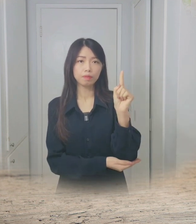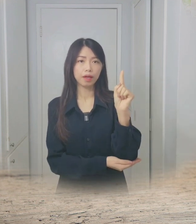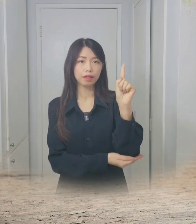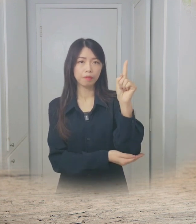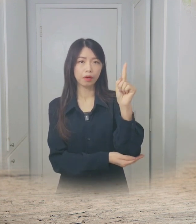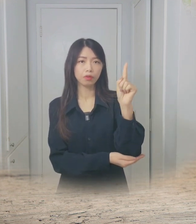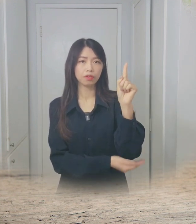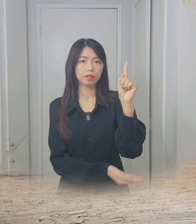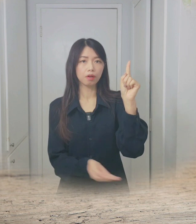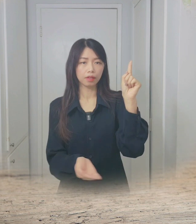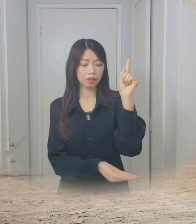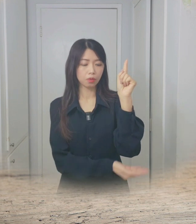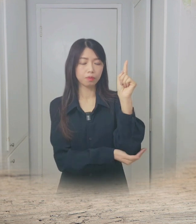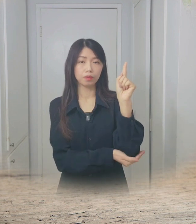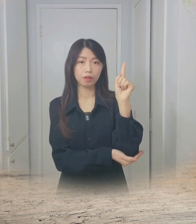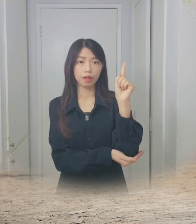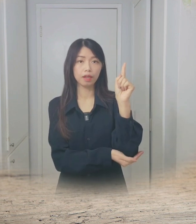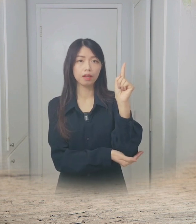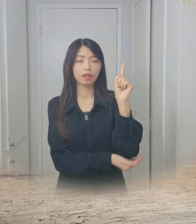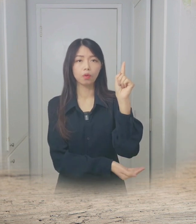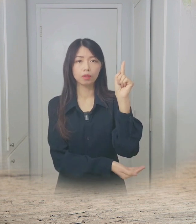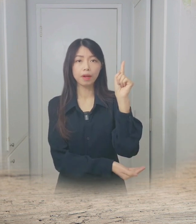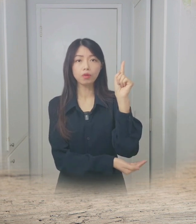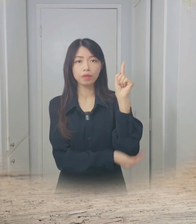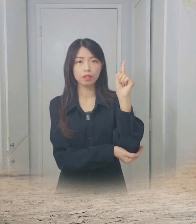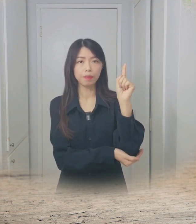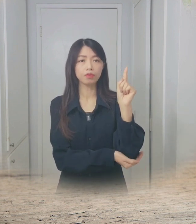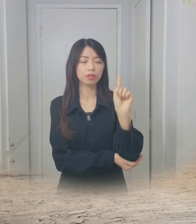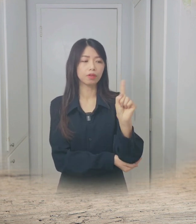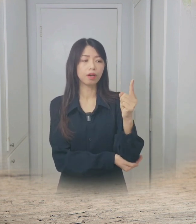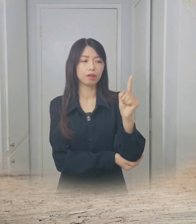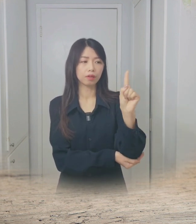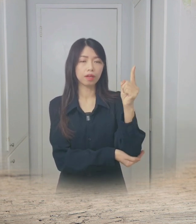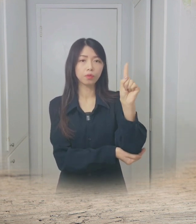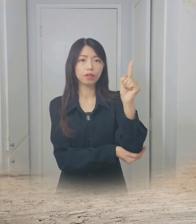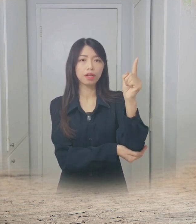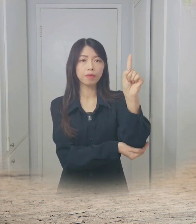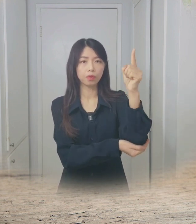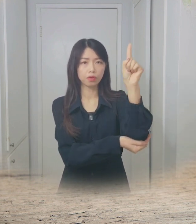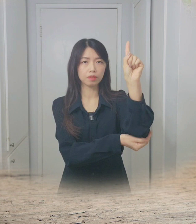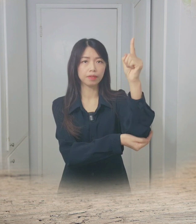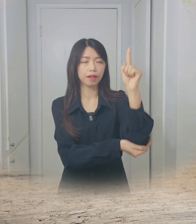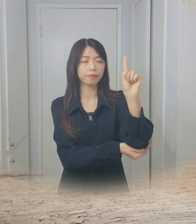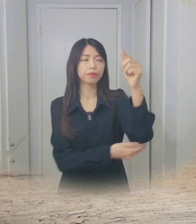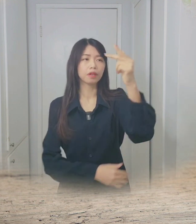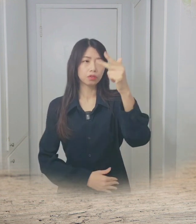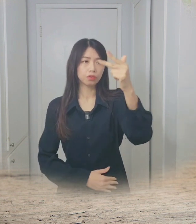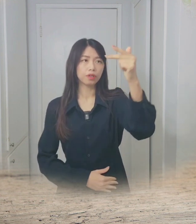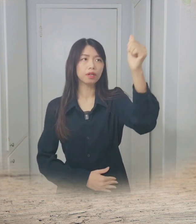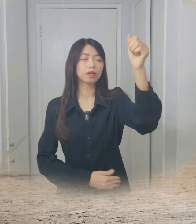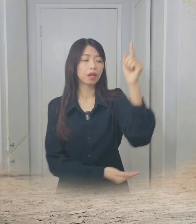검지만 이렇게 바꿔주셔서 다른 손은 이렇게 오른 팔꿈치를 잡아주시고요. 이렇게 손을 흔들면서 올려주시면 돼요.